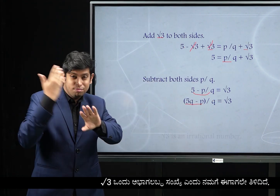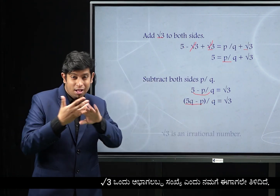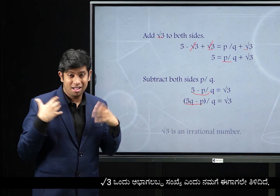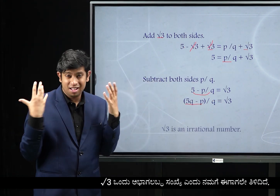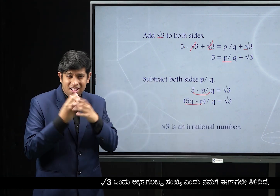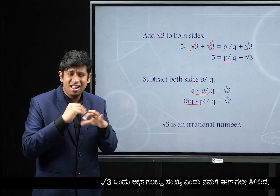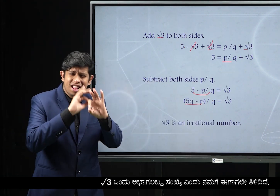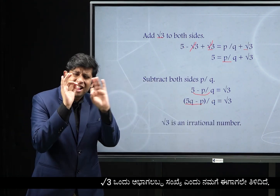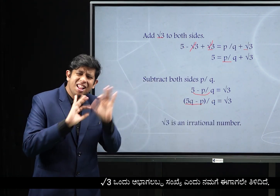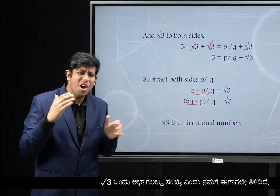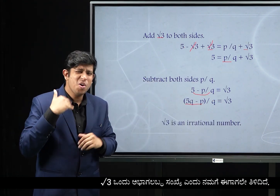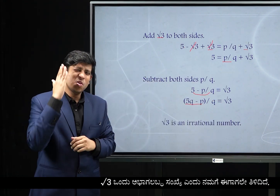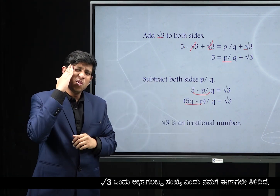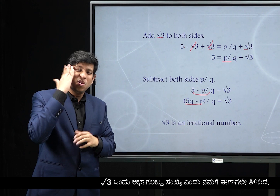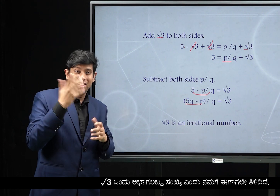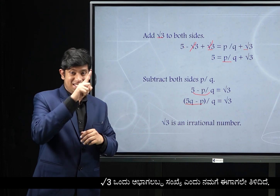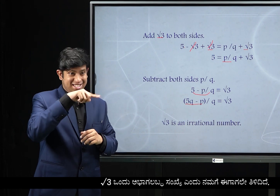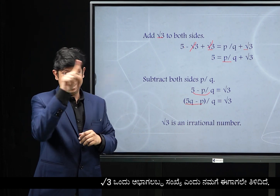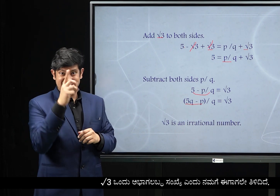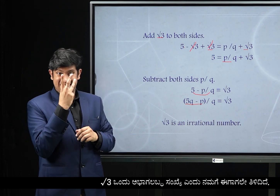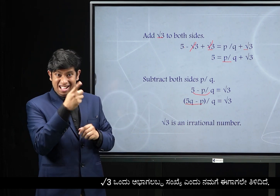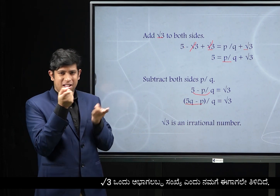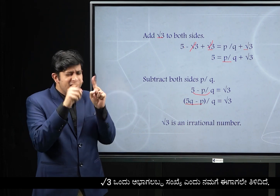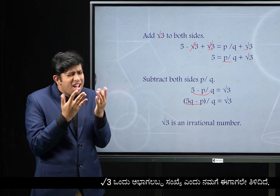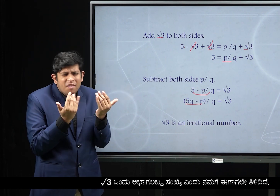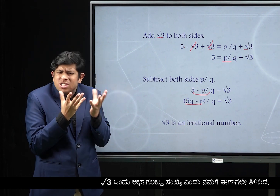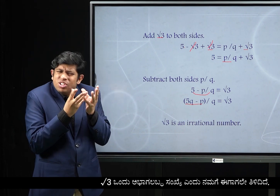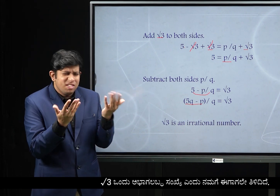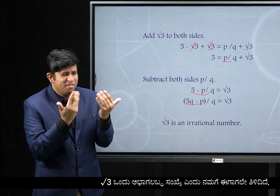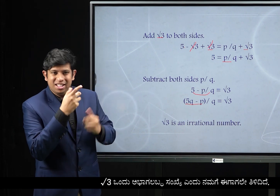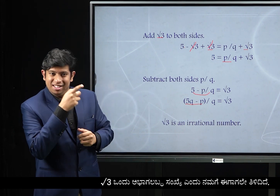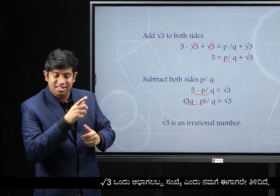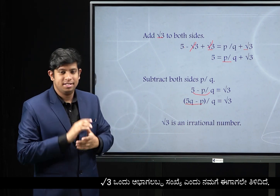ವರ್ಗಮೂಲ 3 ಒಂದು ಅಭಾಗಲಬ್ಧ ಸಂಖ್ಯೆ ಎಂದು ನಮಗೆ ಈಗಾಗಲೇ ತಿಳಿದಿದೆ.